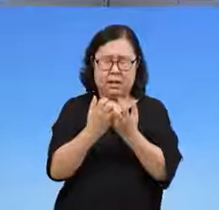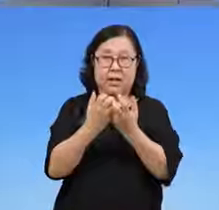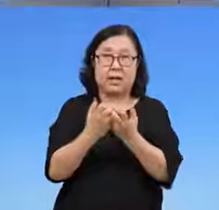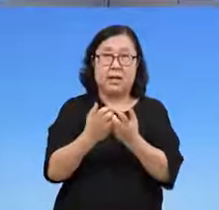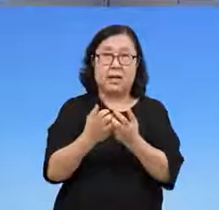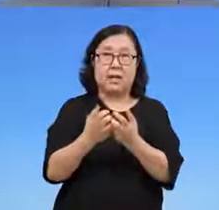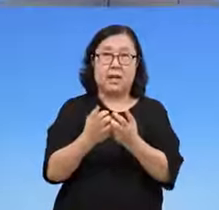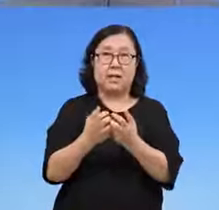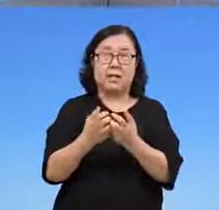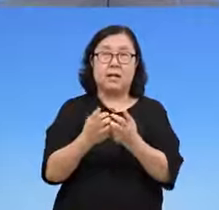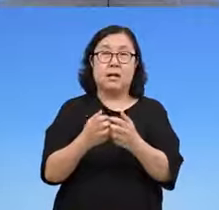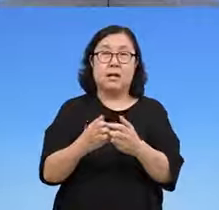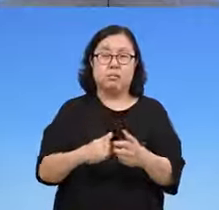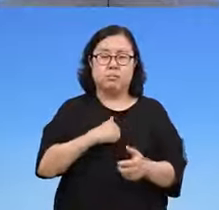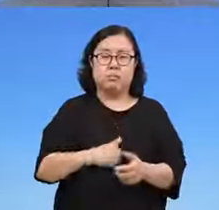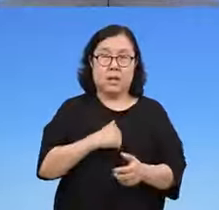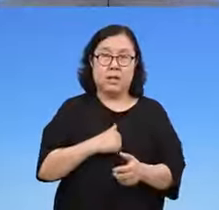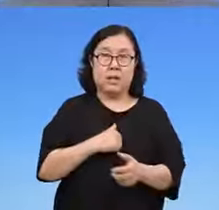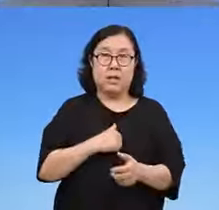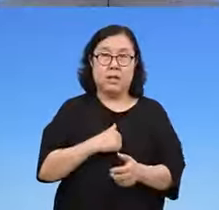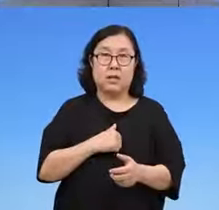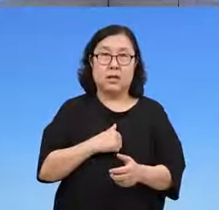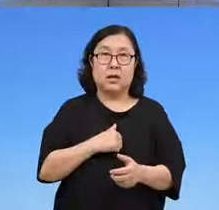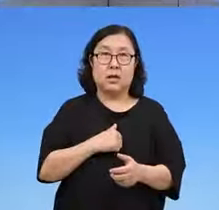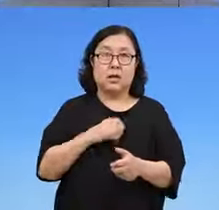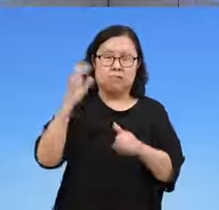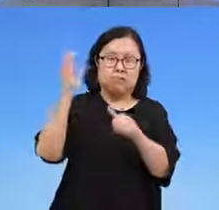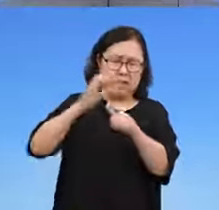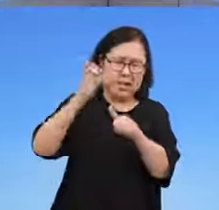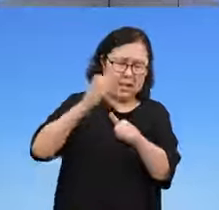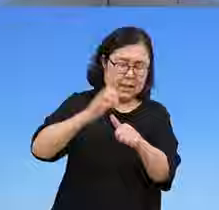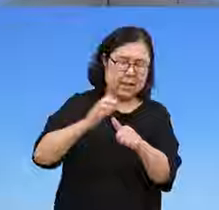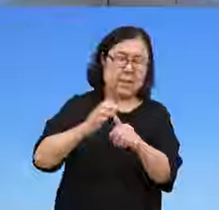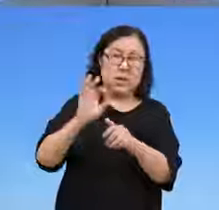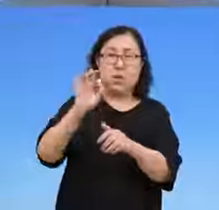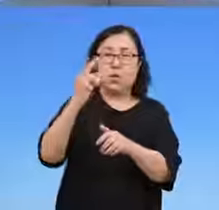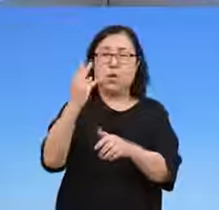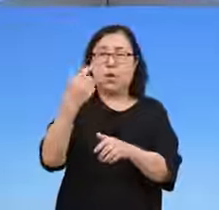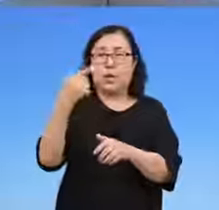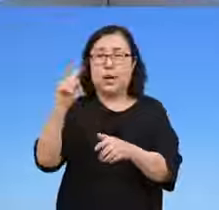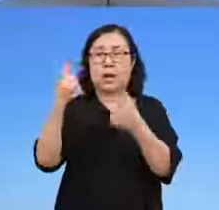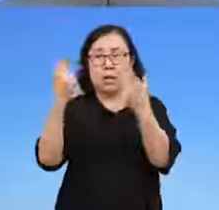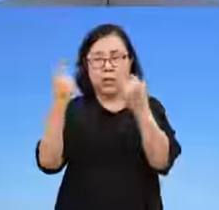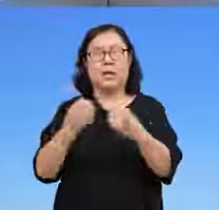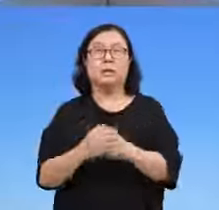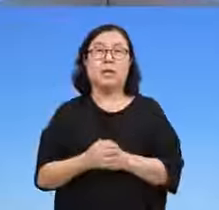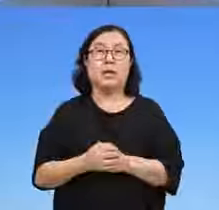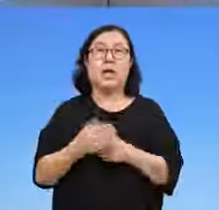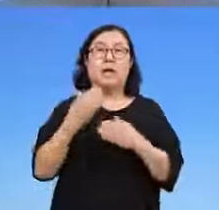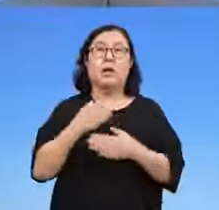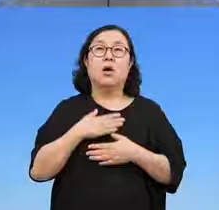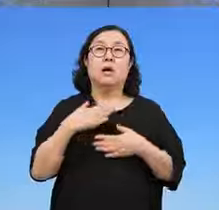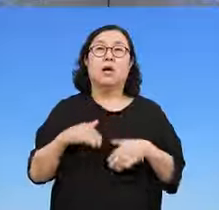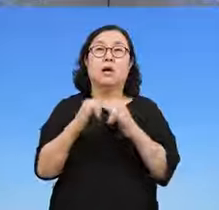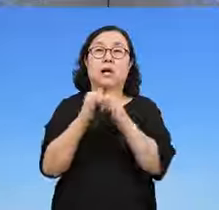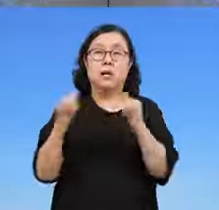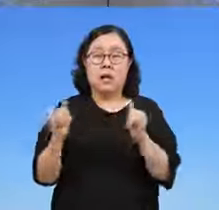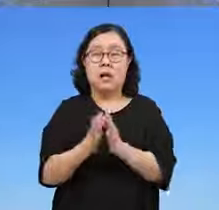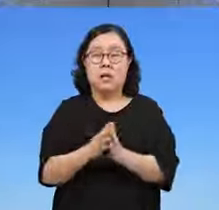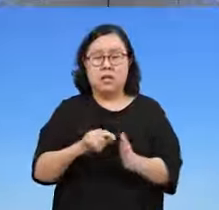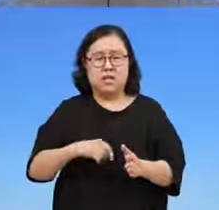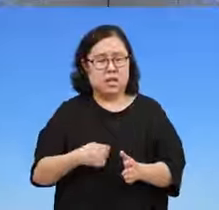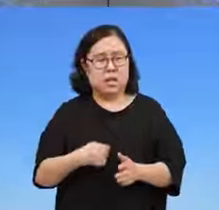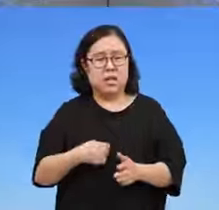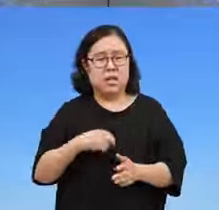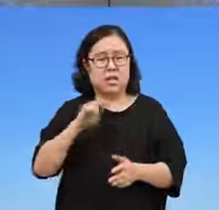지적질은 4장의 요나의 모습을 닮았습니다. 누가 연약한 자를 그런 식으로 지